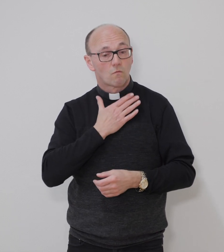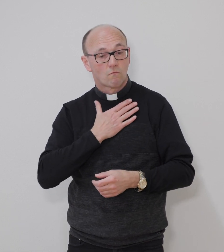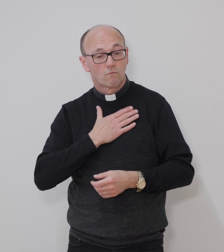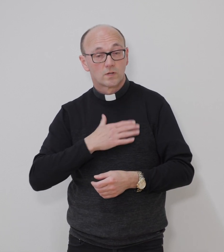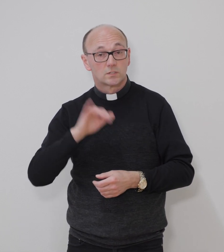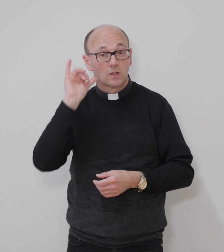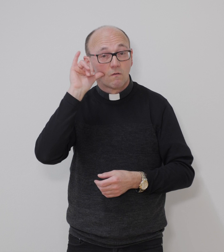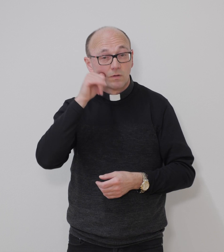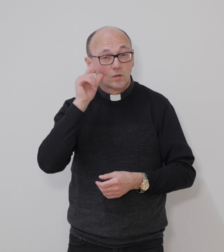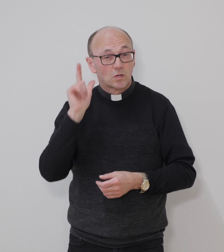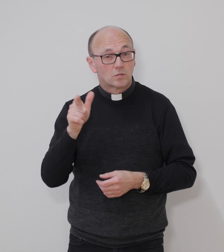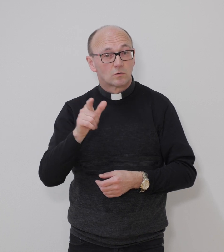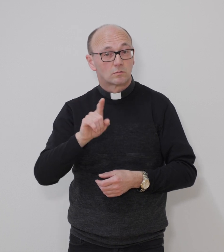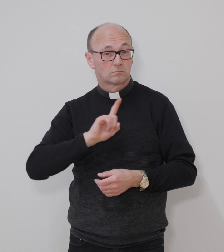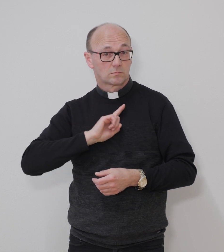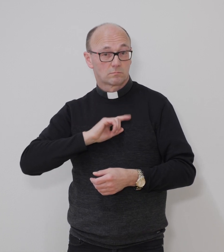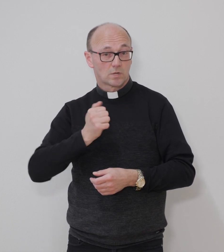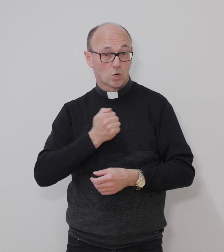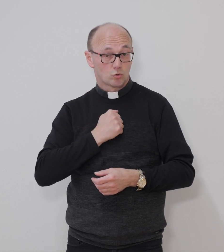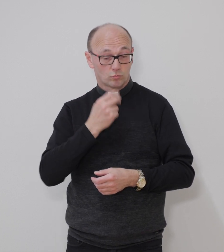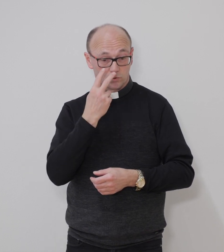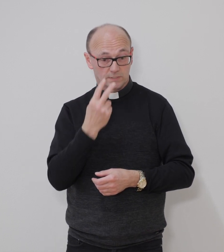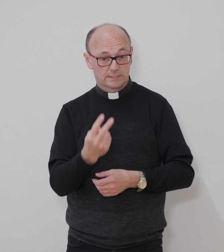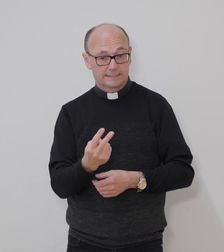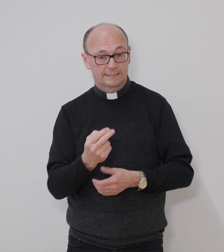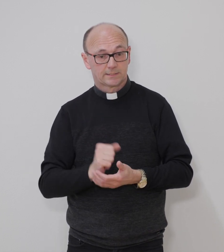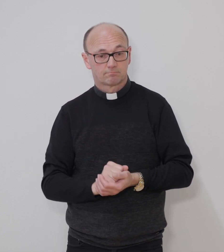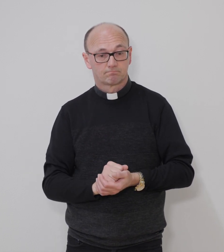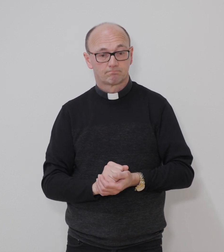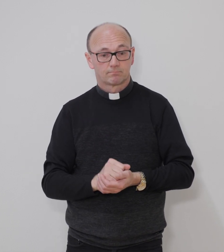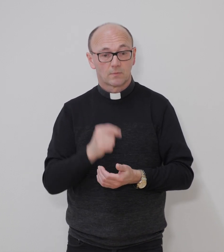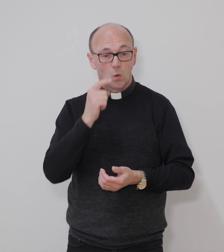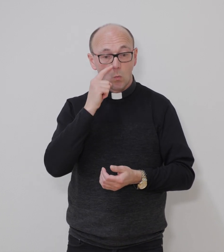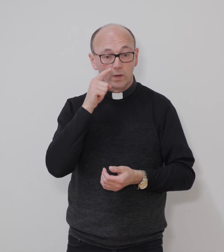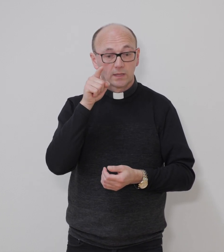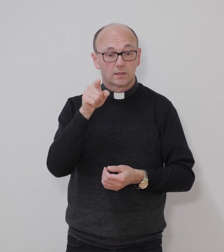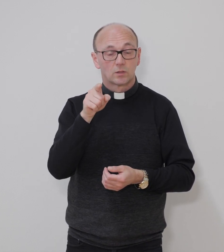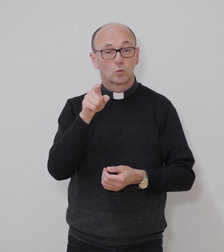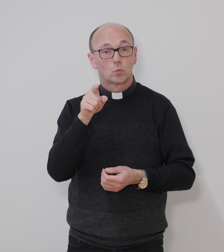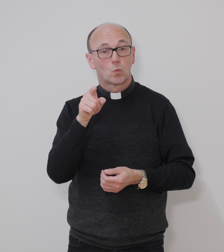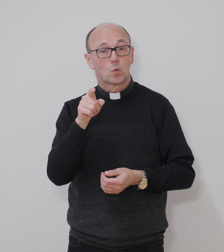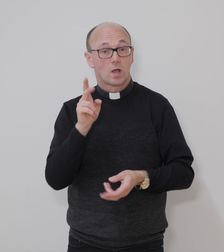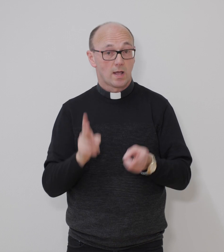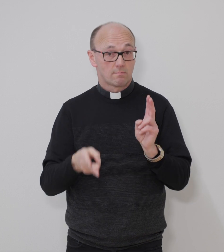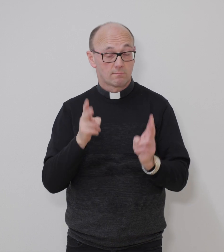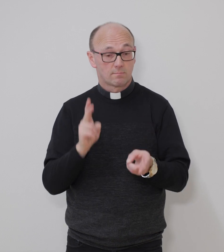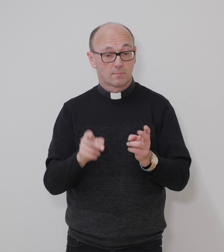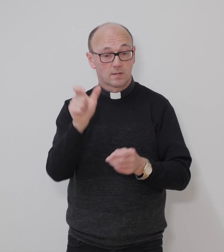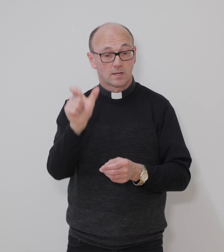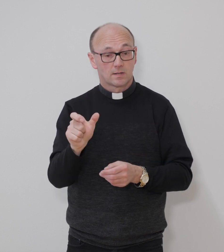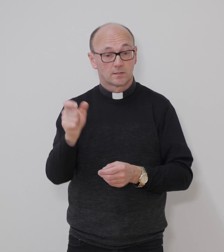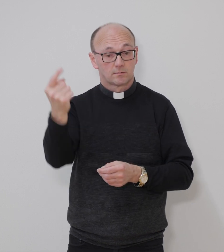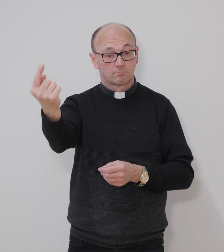über euch, nicht über mich. Wenn wir dich einst